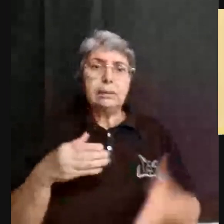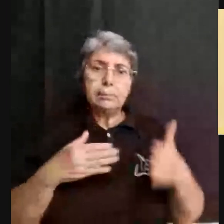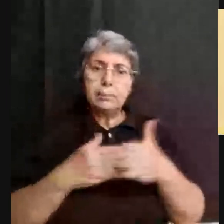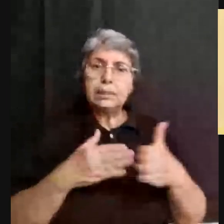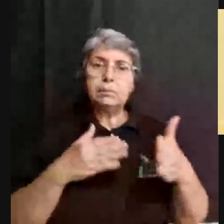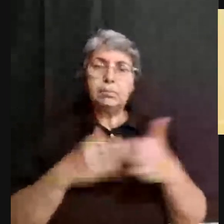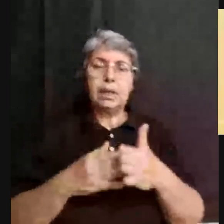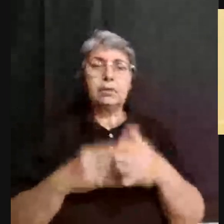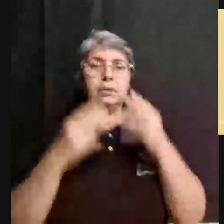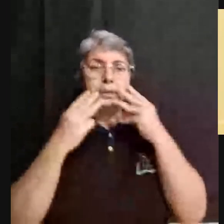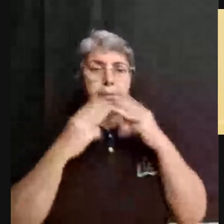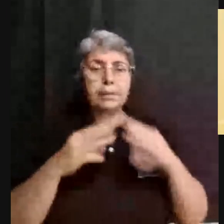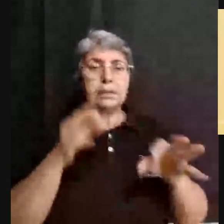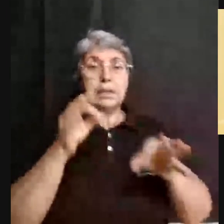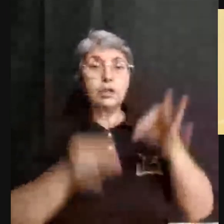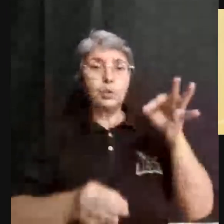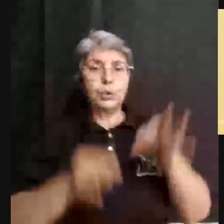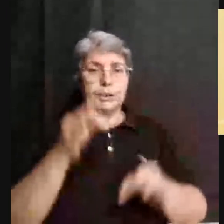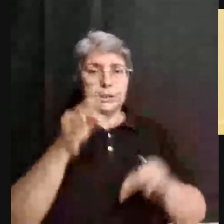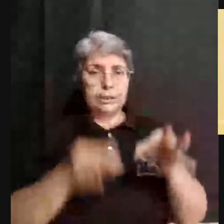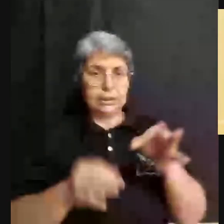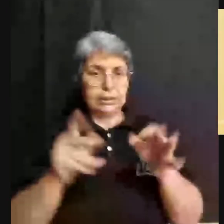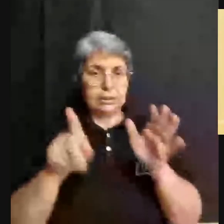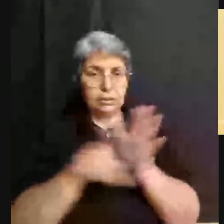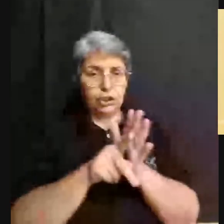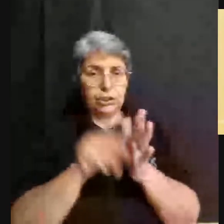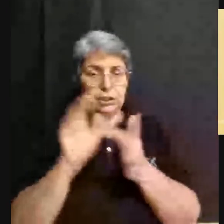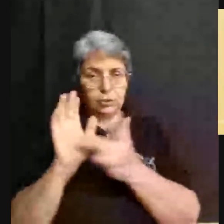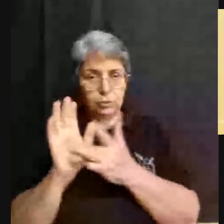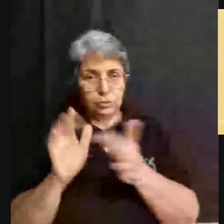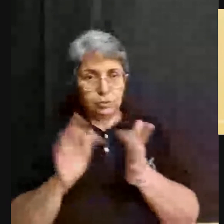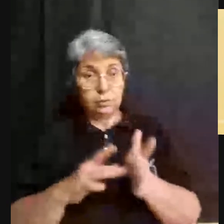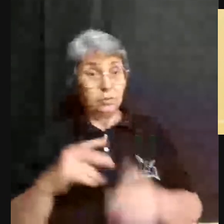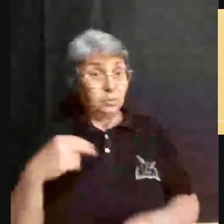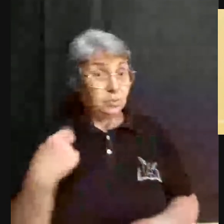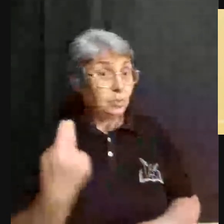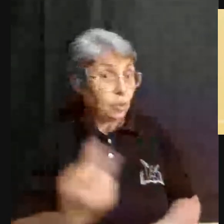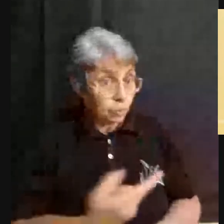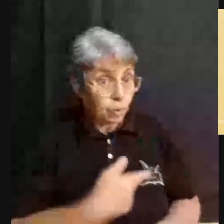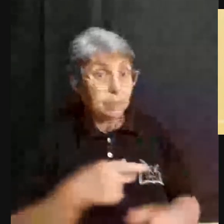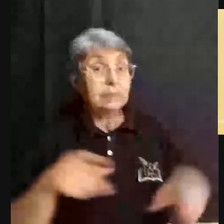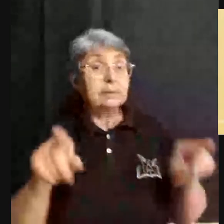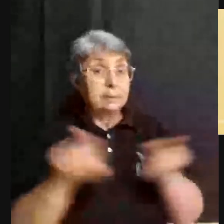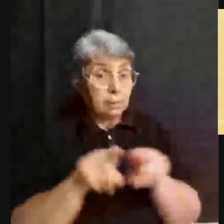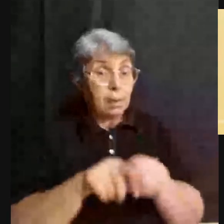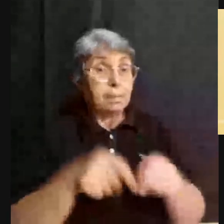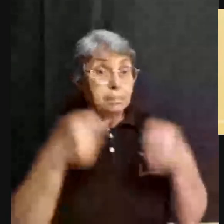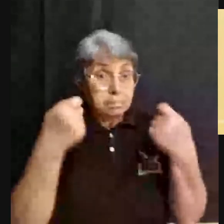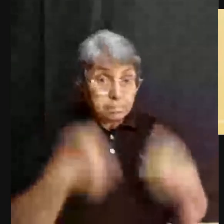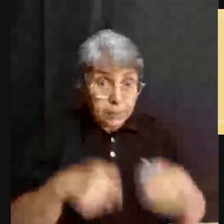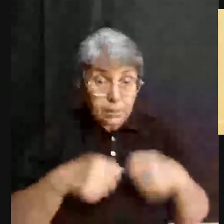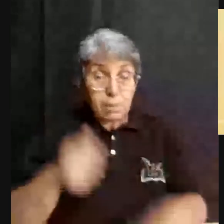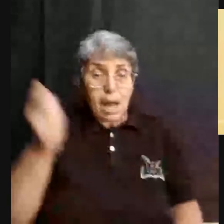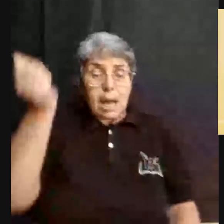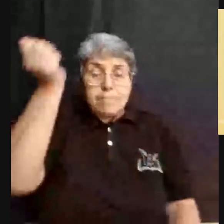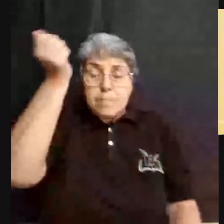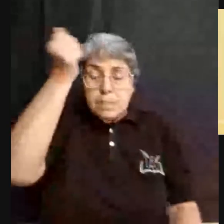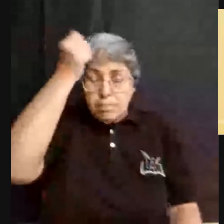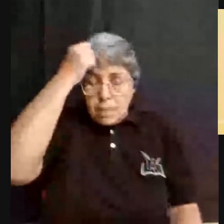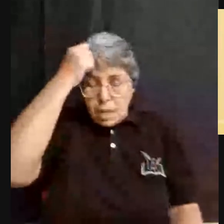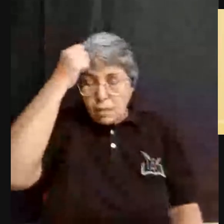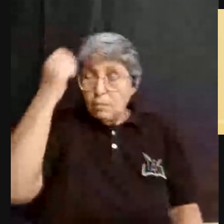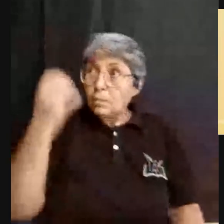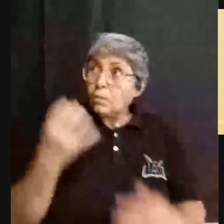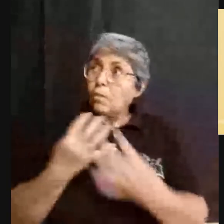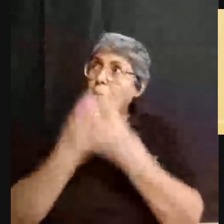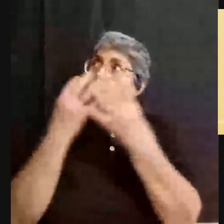E apenas se nós nos arrependermos verdadeiramente, a chuva serôdia retornará. E enfim, o evangelho será poderosamente